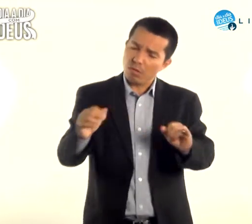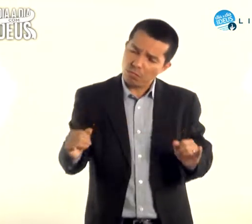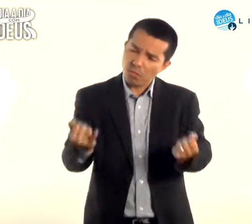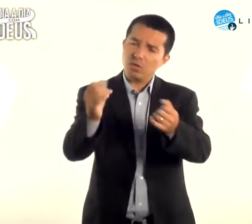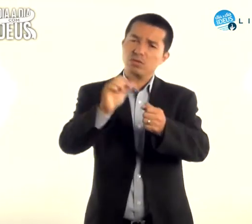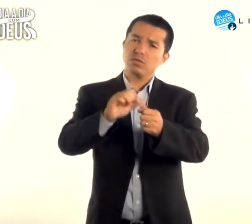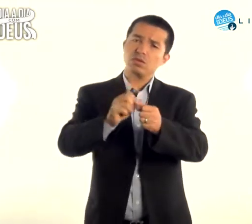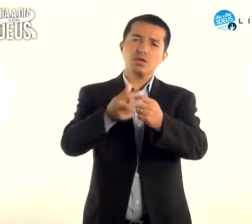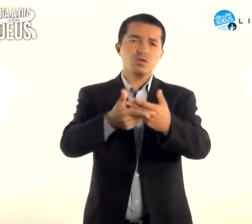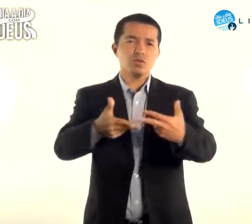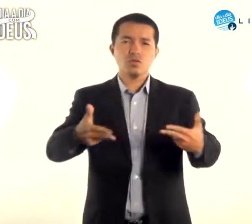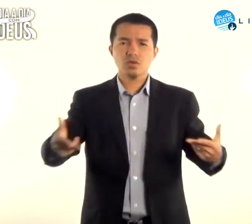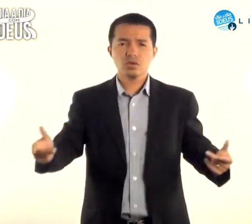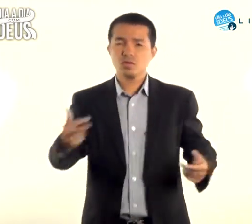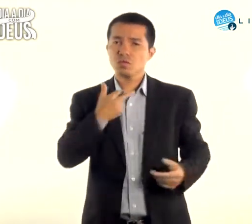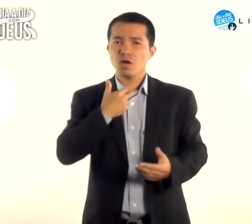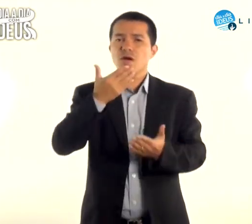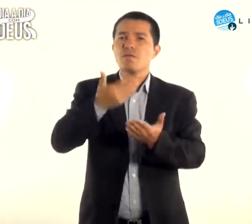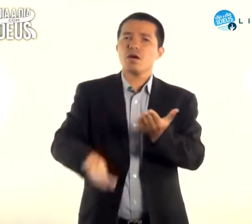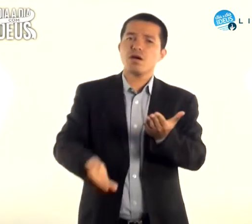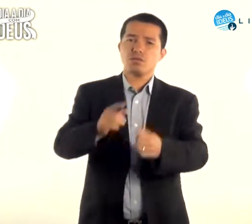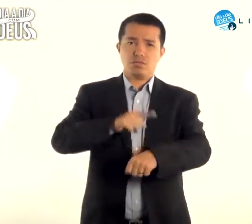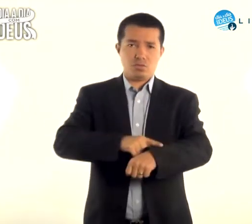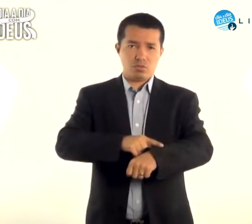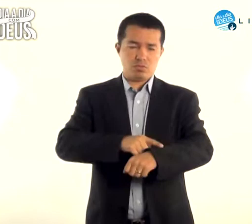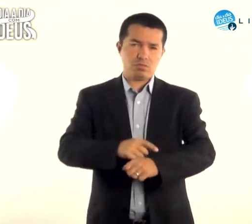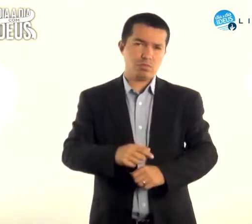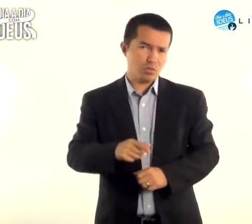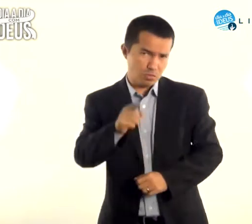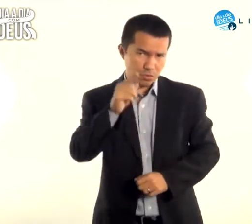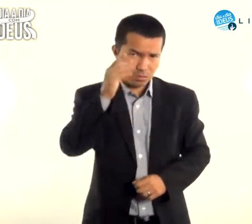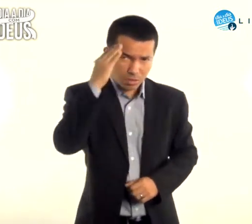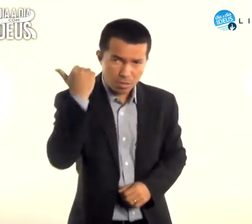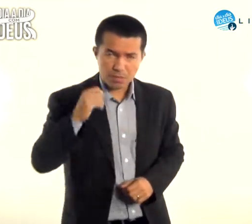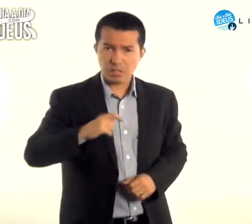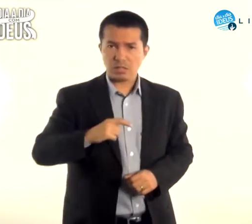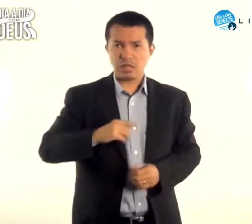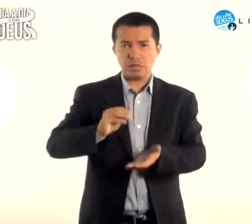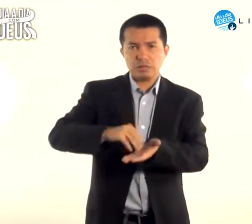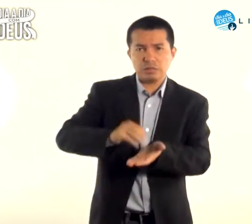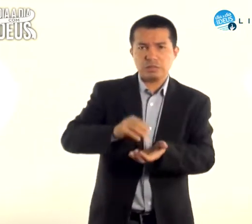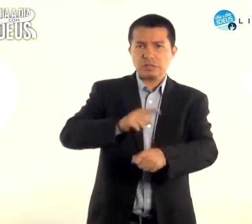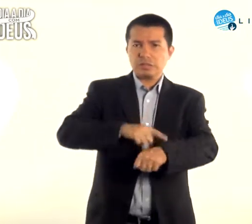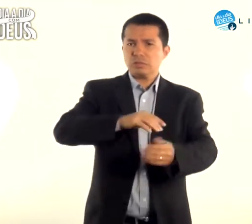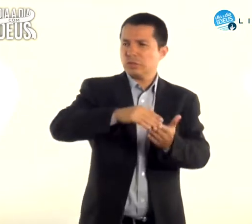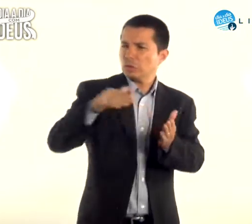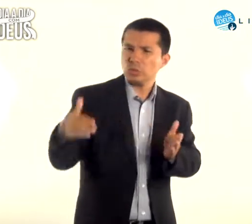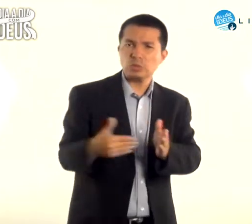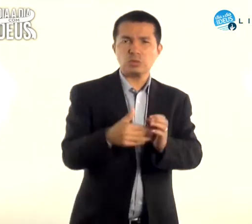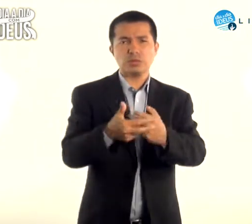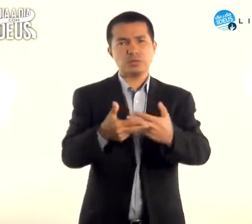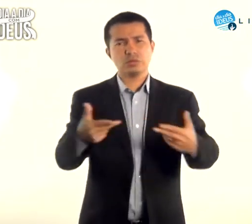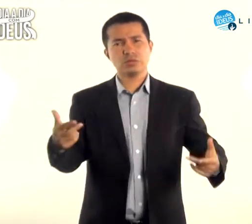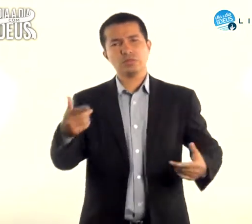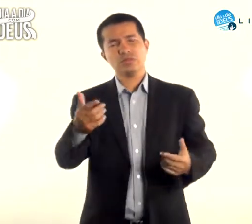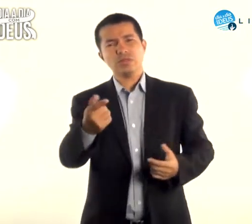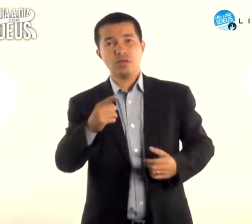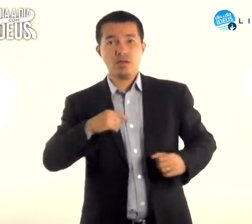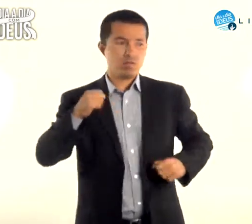ser. Para mim e para você, falta de tempo. Falta tempo para tudo, não é? A gente quer fazer as coisas e está sempre correndo